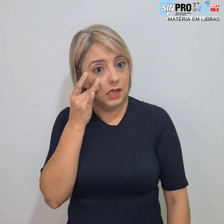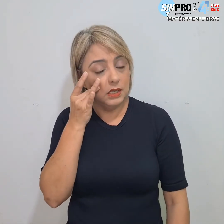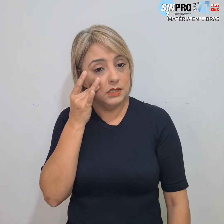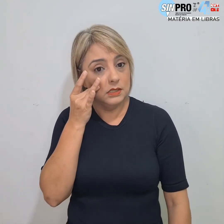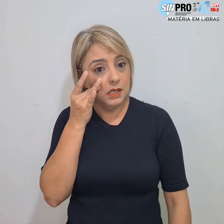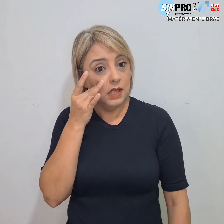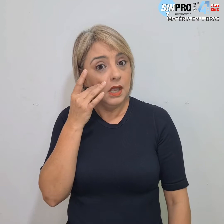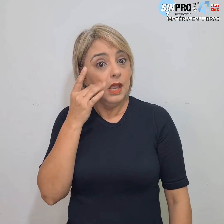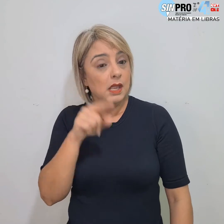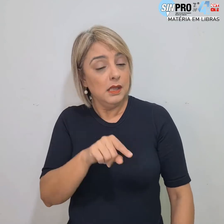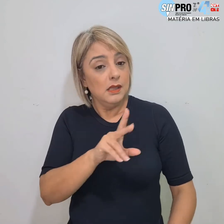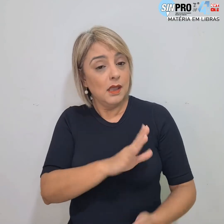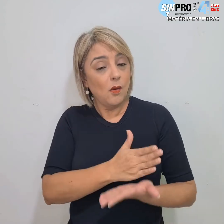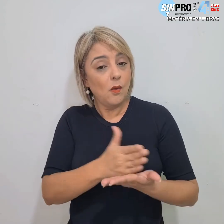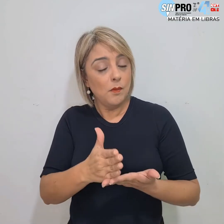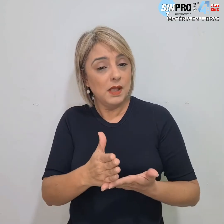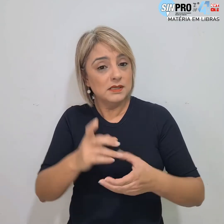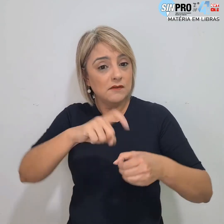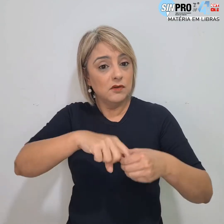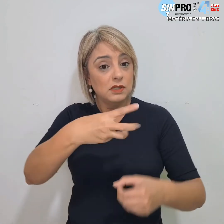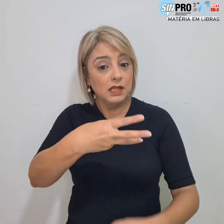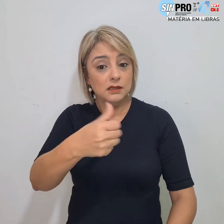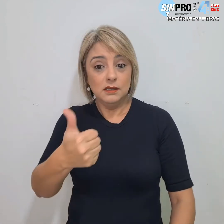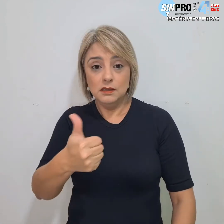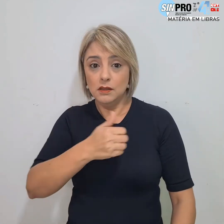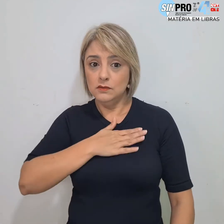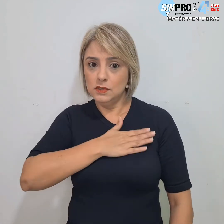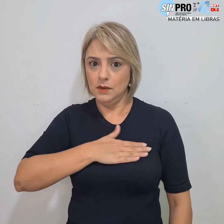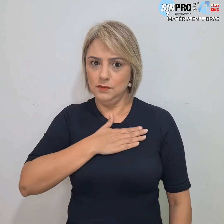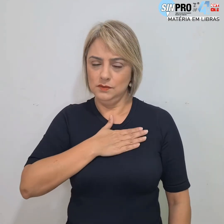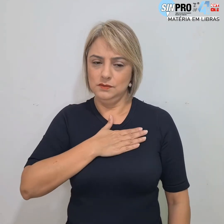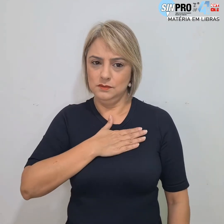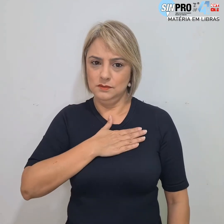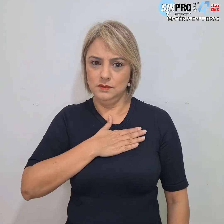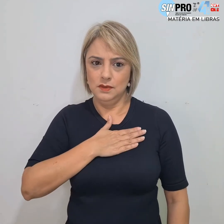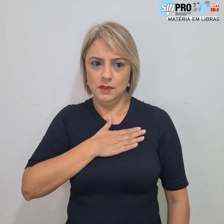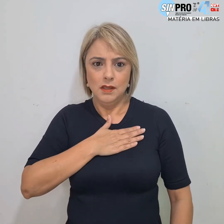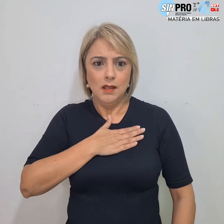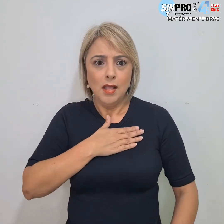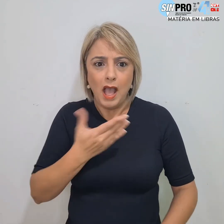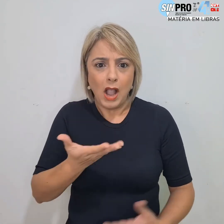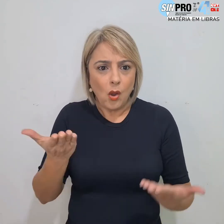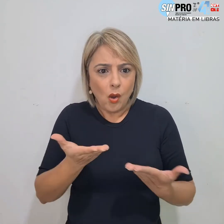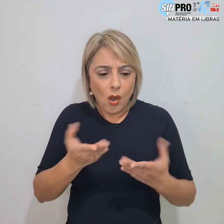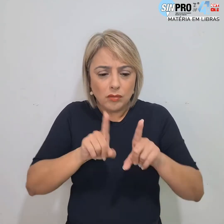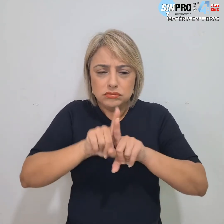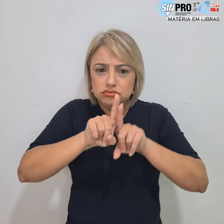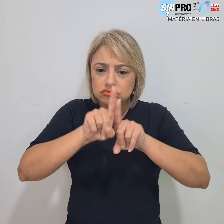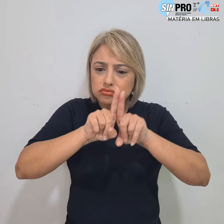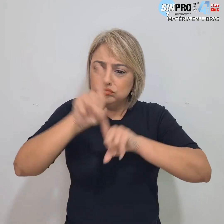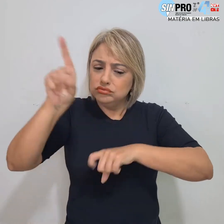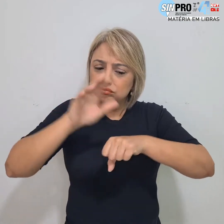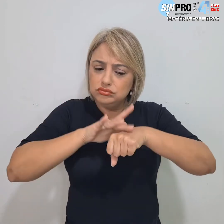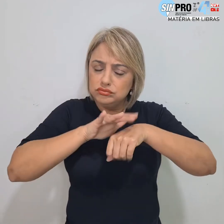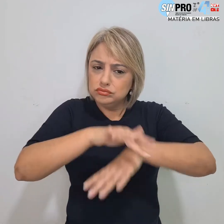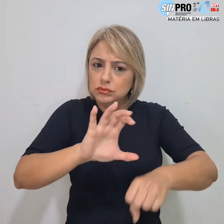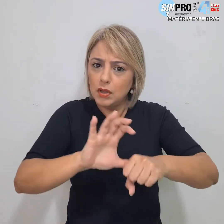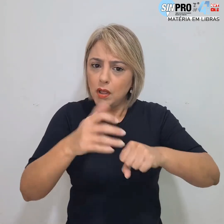previstos para ocorrer a partir do dia 31 de agosto, em pleno agravamento da pandemia do novo coronavírus no